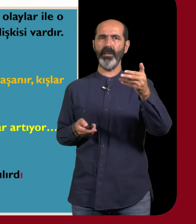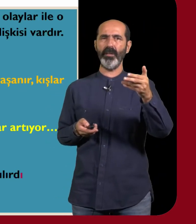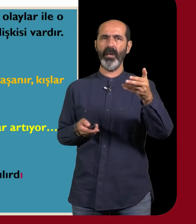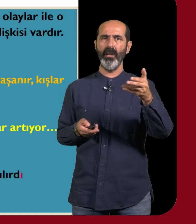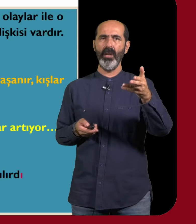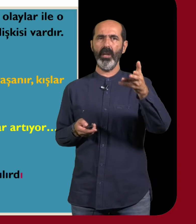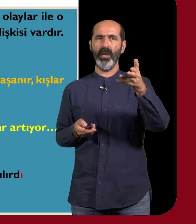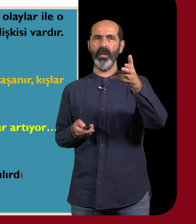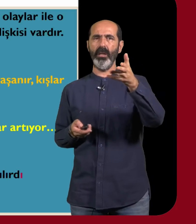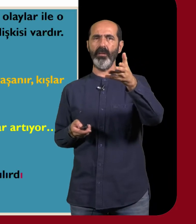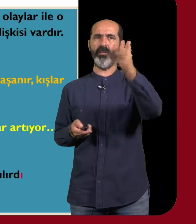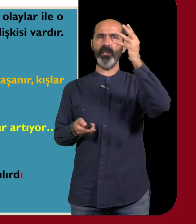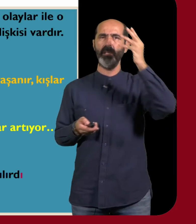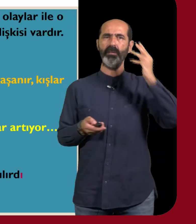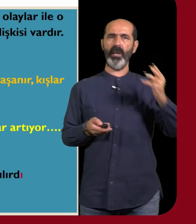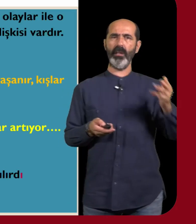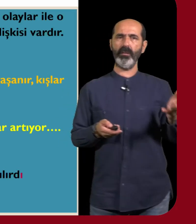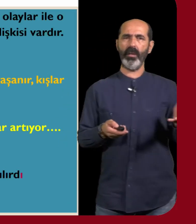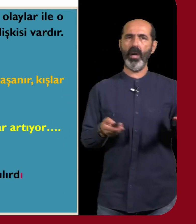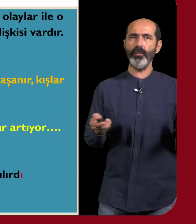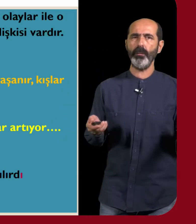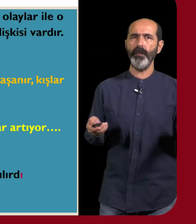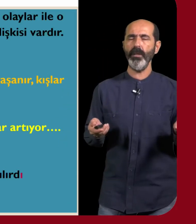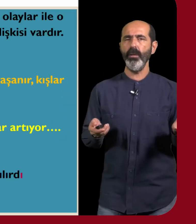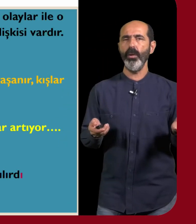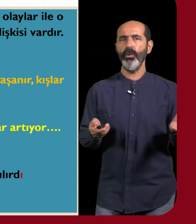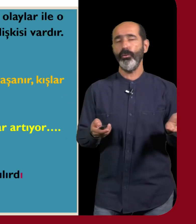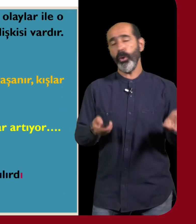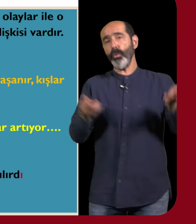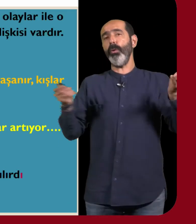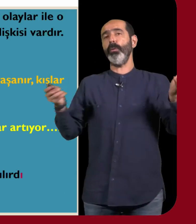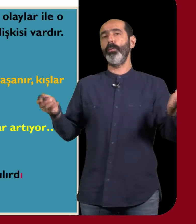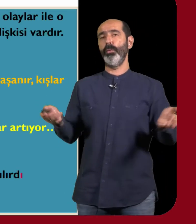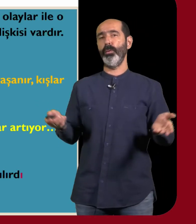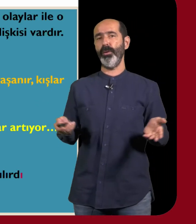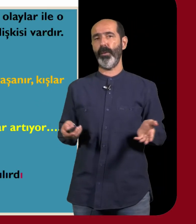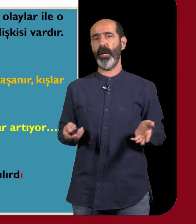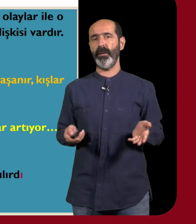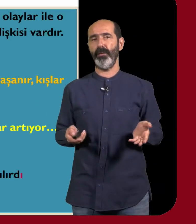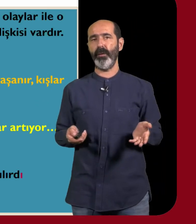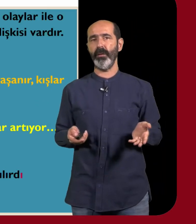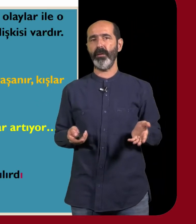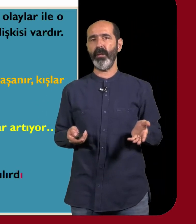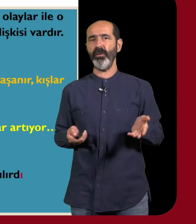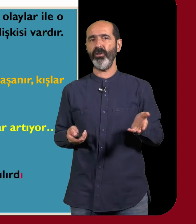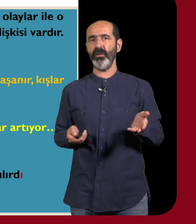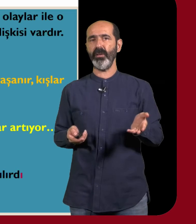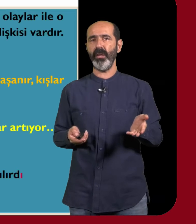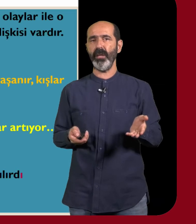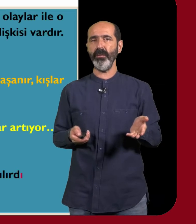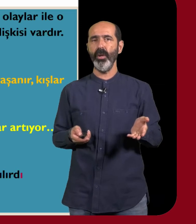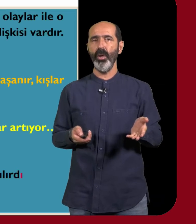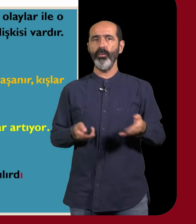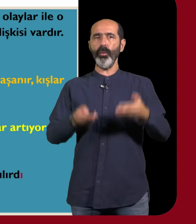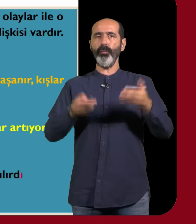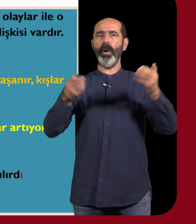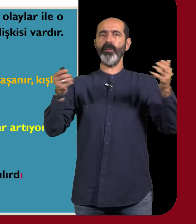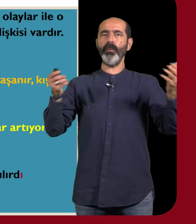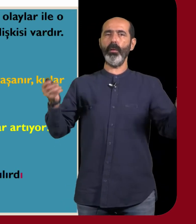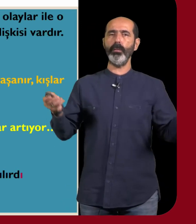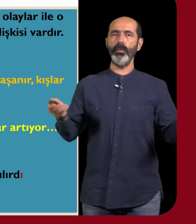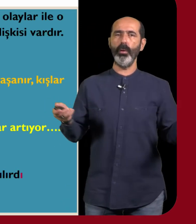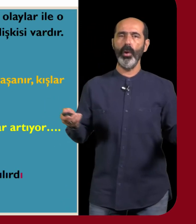baktığınızda sıçan yanında kan dökmenin çok olduğu ifadesi vardır karışıklıkların